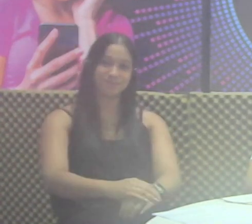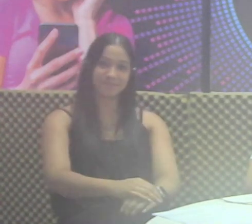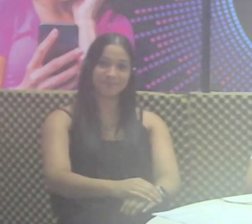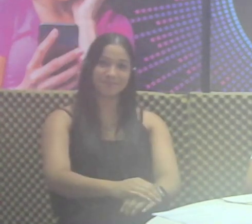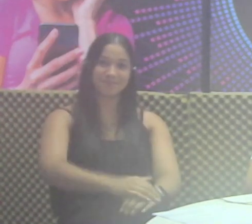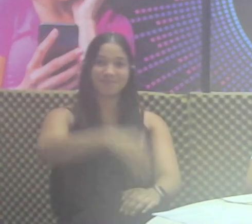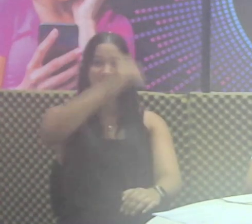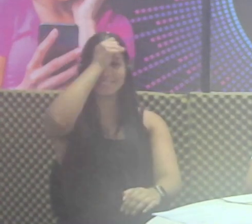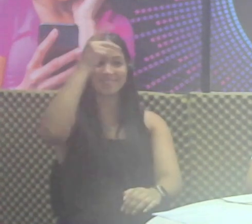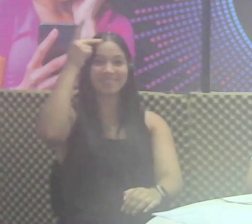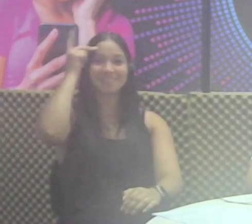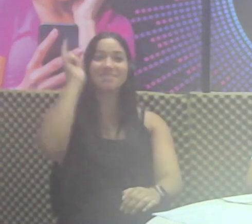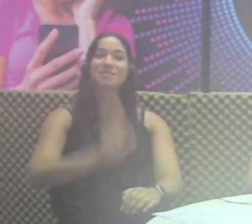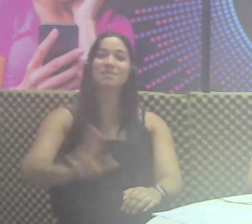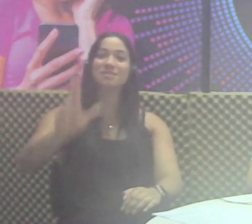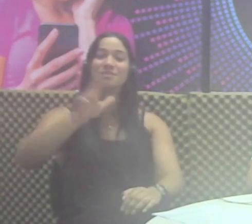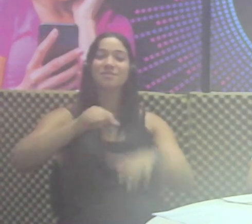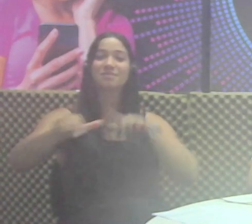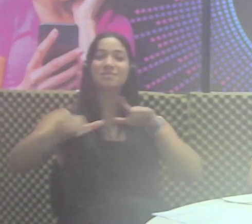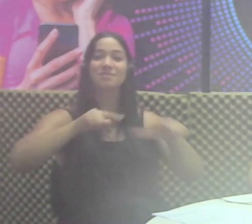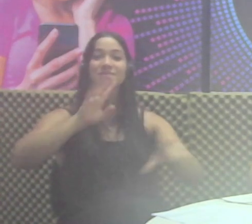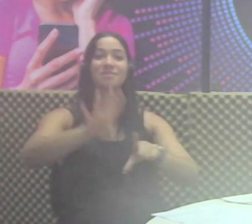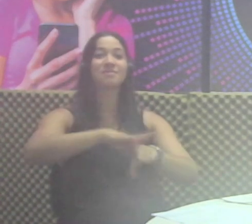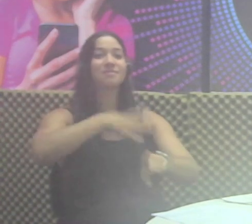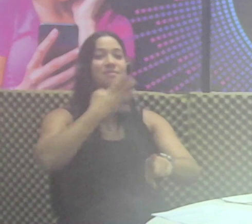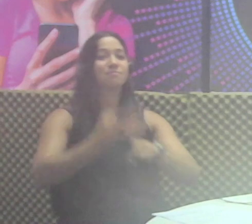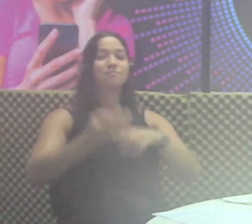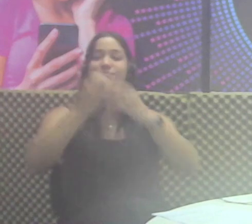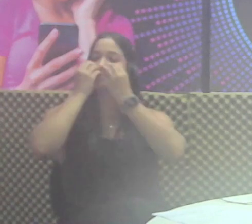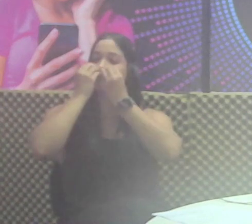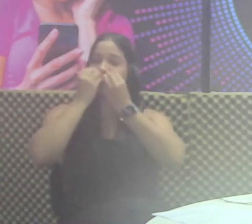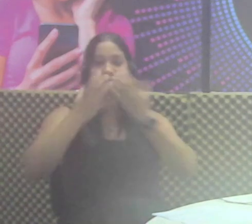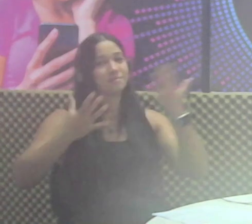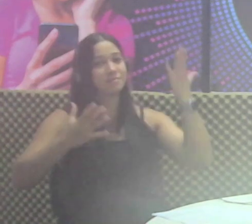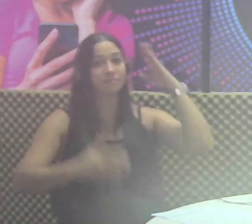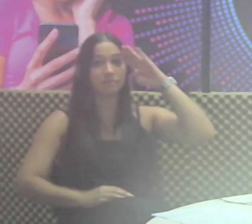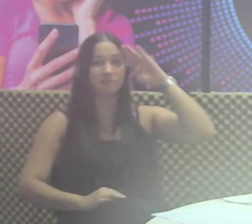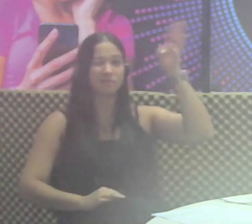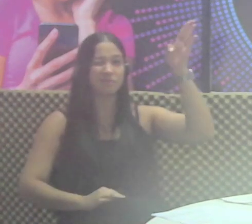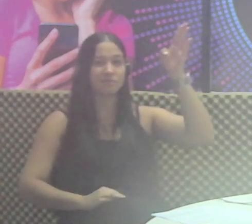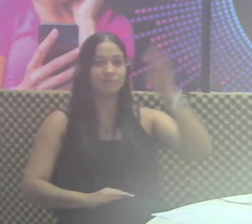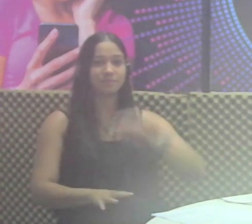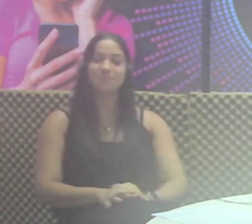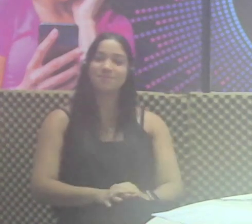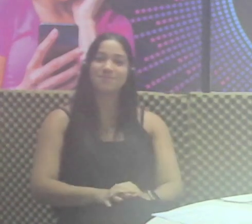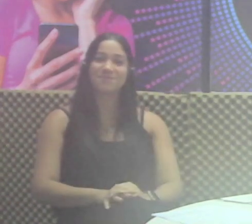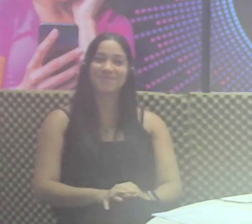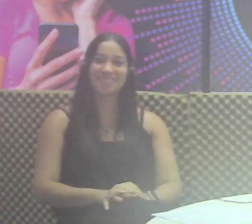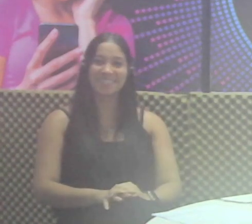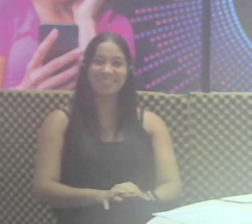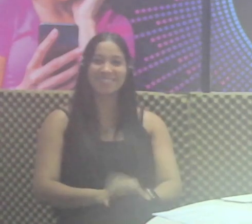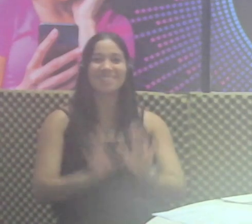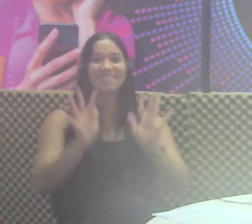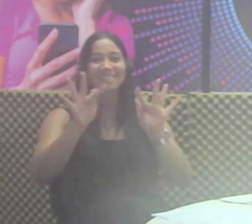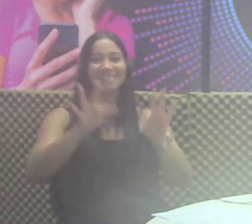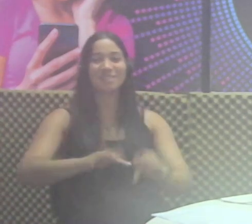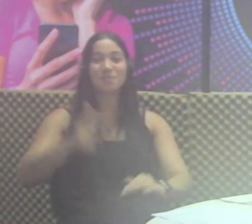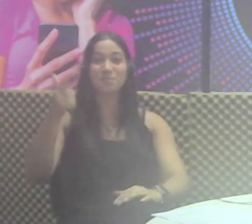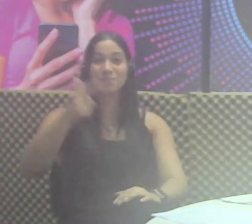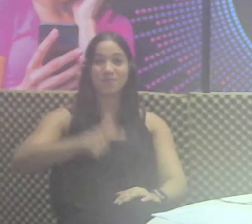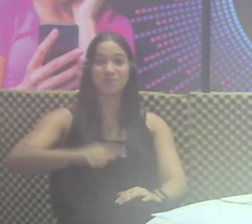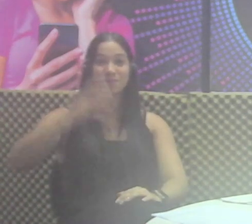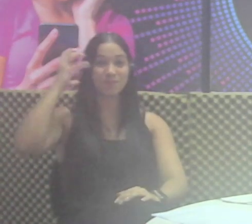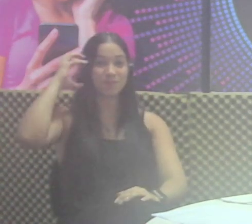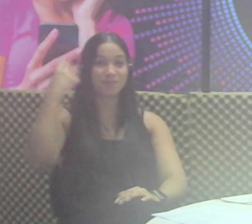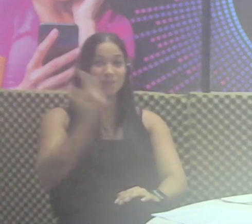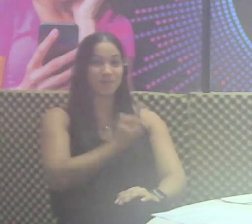Castro Kalimann. Prefeitura de Uberlândia. Fazer mais, fazer bem. Até a próxima. Fica por aqui mais uma edição